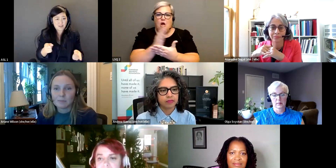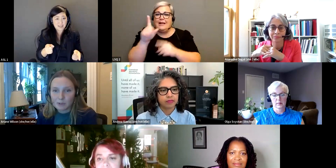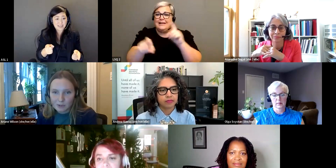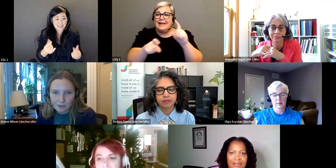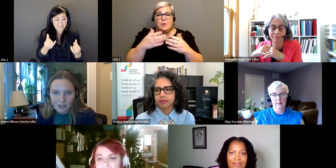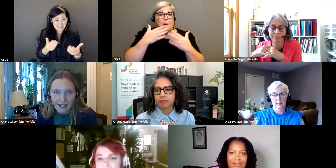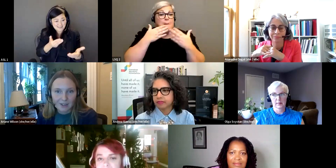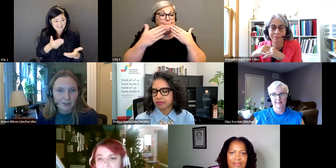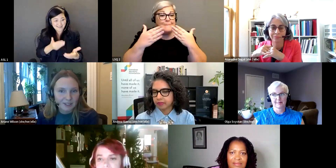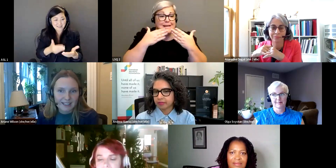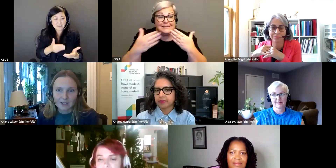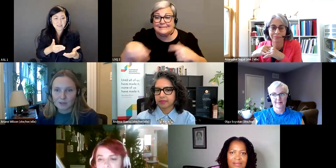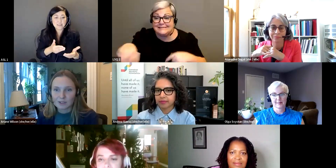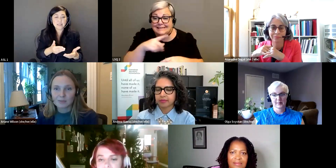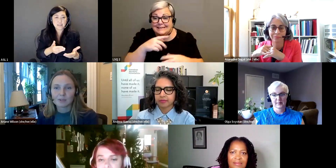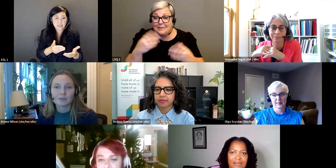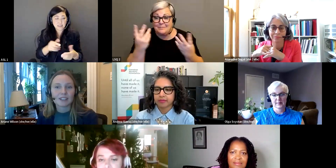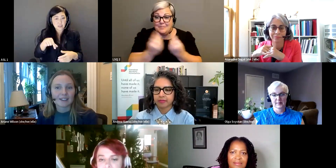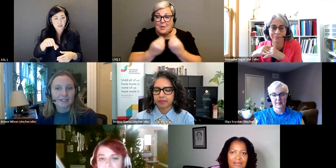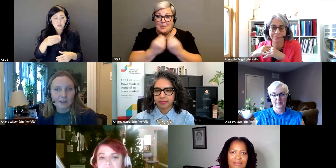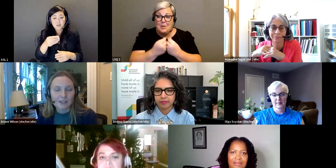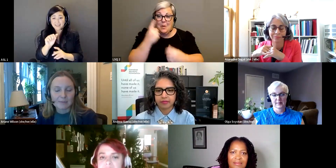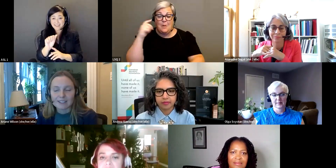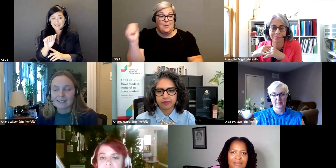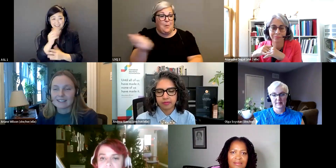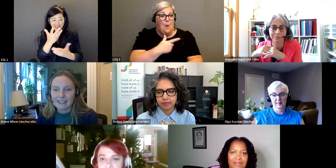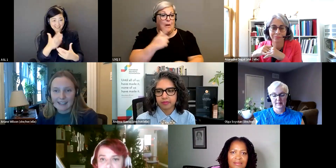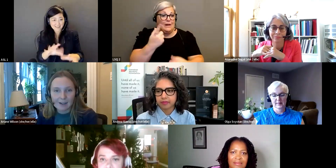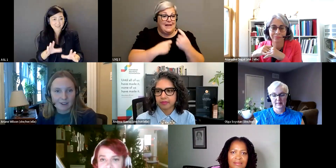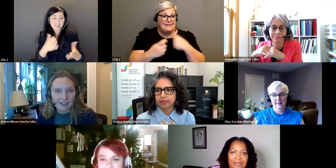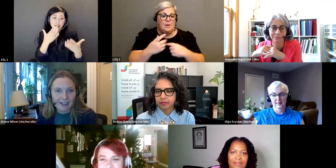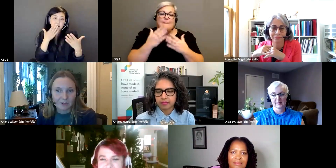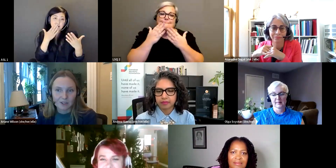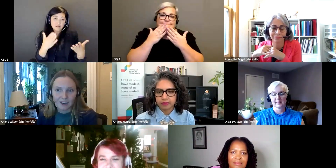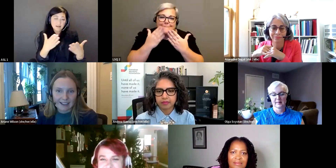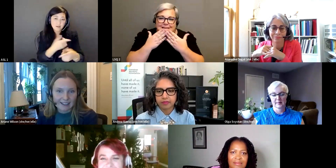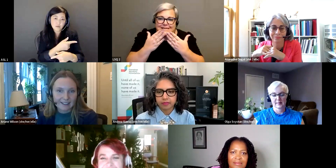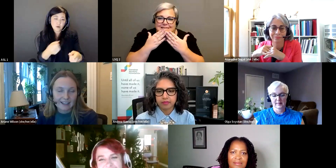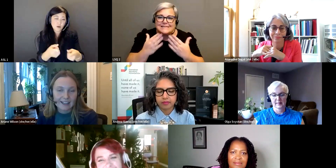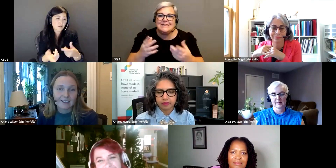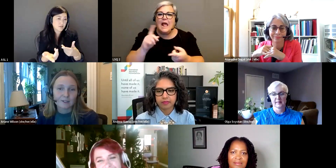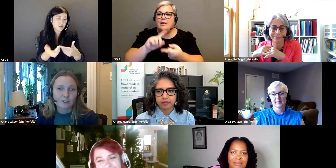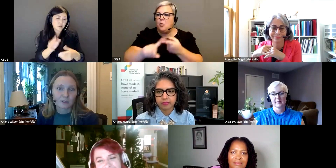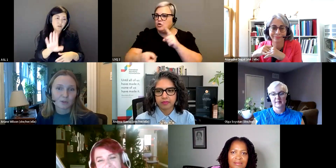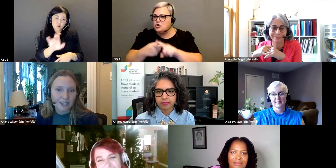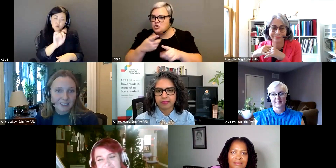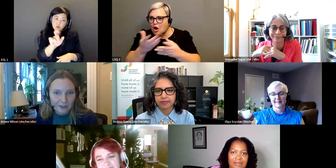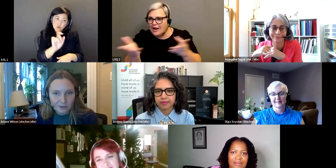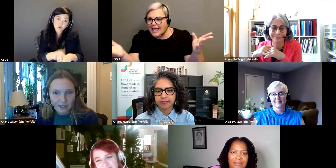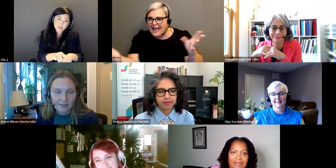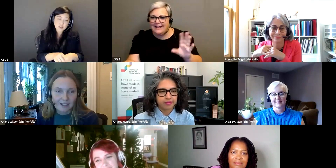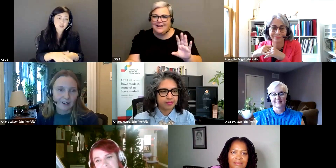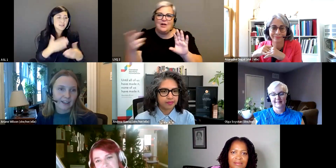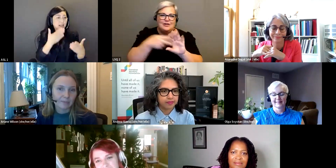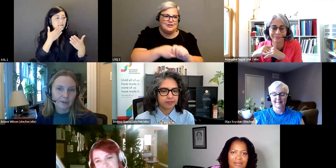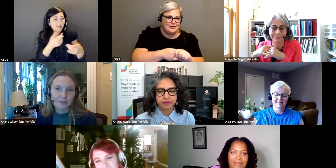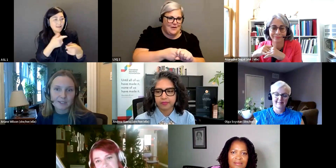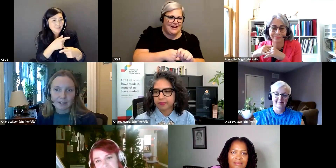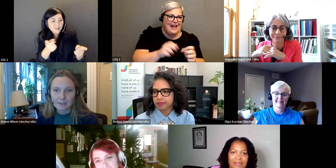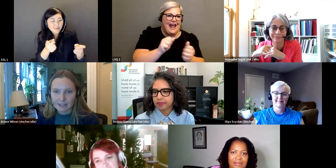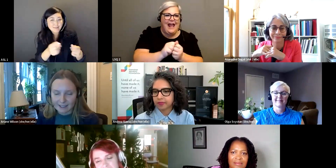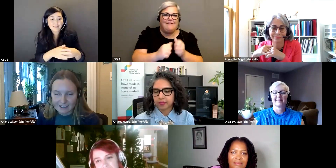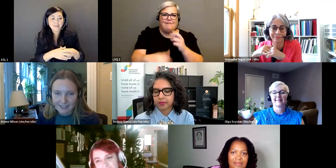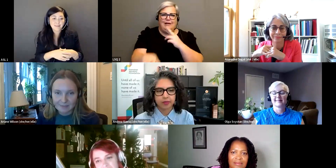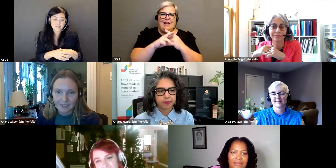Merci beaucoup à toutes et à tous pour vos questions et merci également à nos collègues qui se sont joints à nous avec leurs